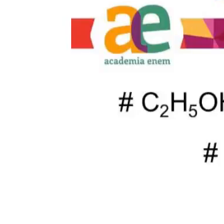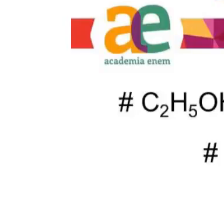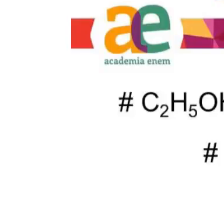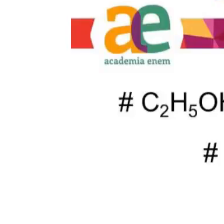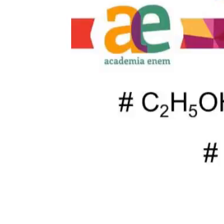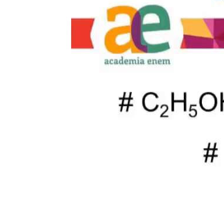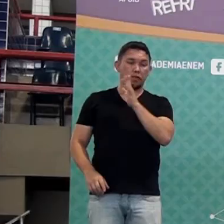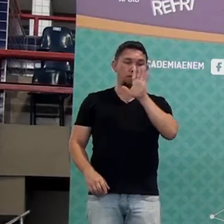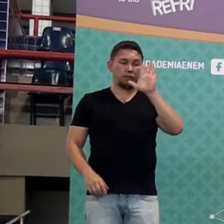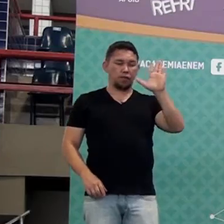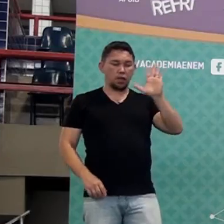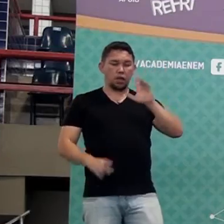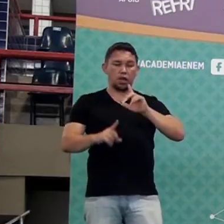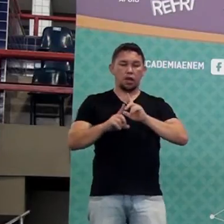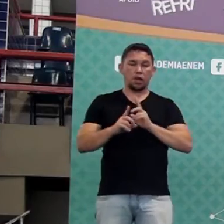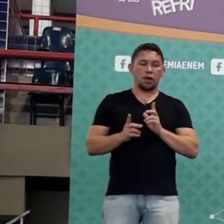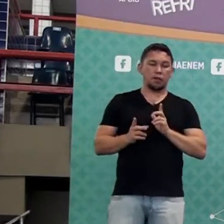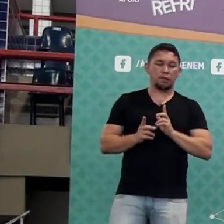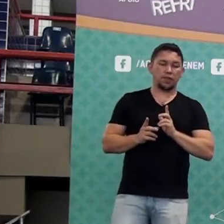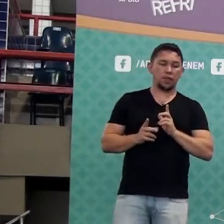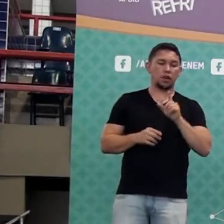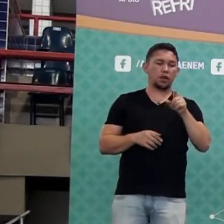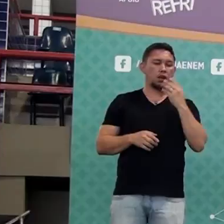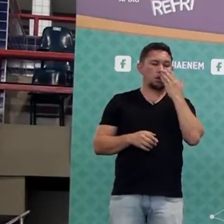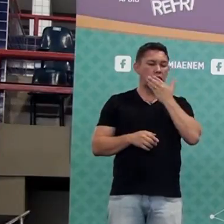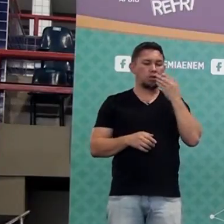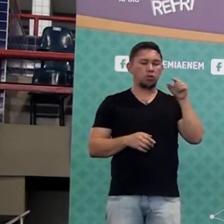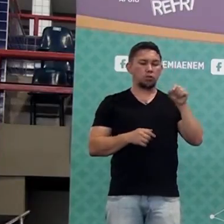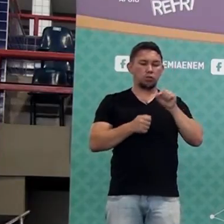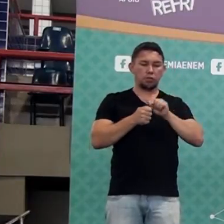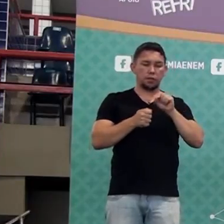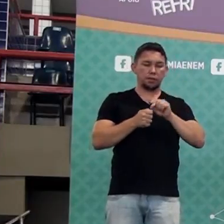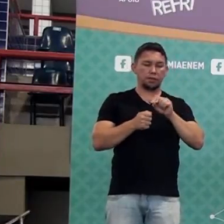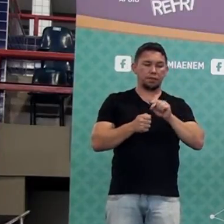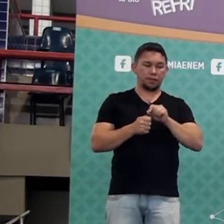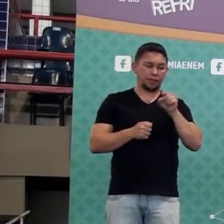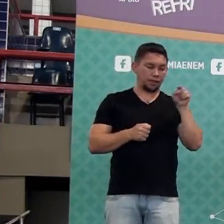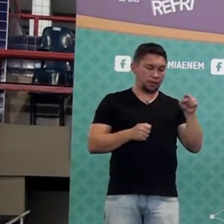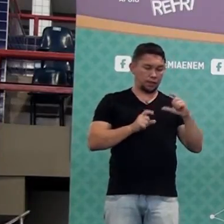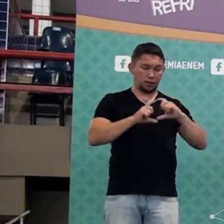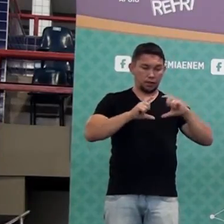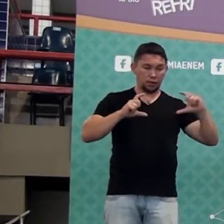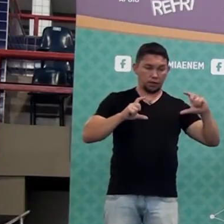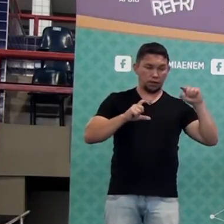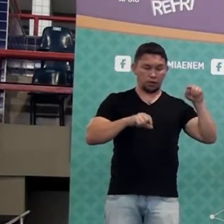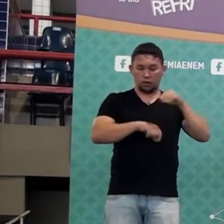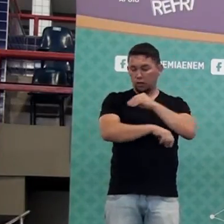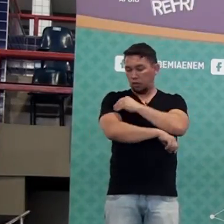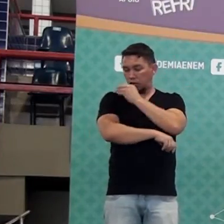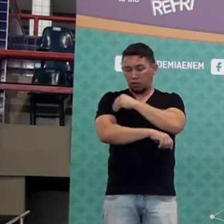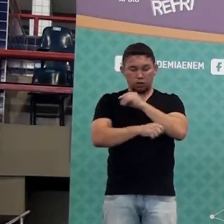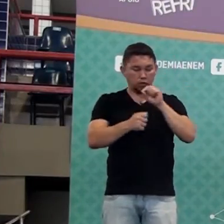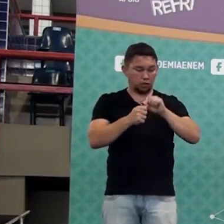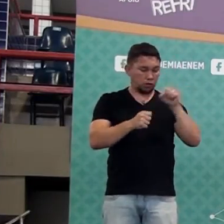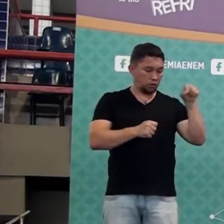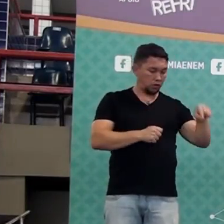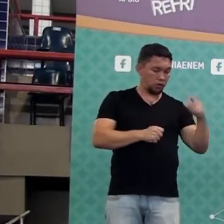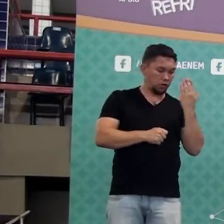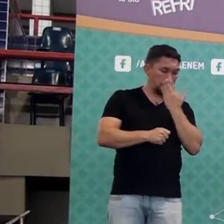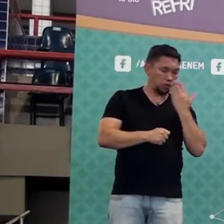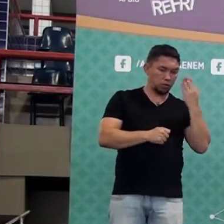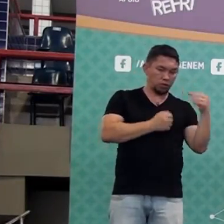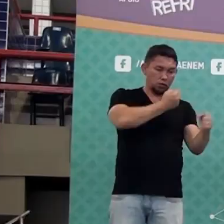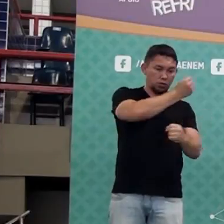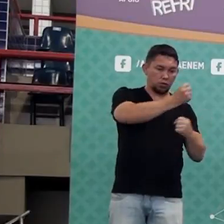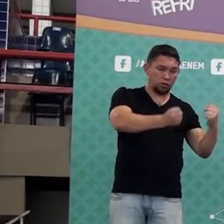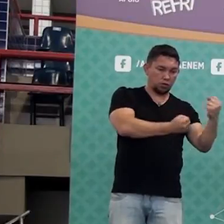C2H5OH. Agora, de onde vem esse açúcar, né? Porque se a gente está vendo que o etanol é produzido a partir da